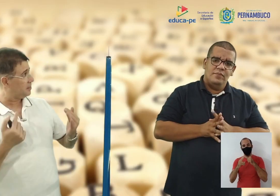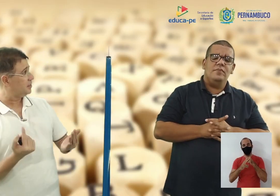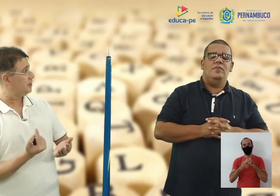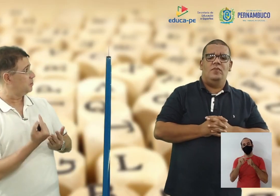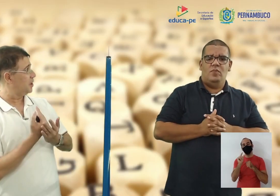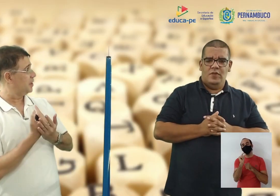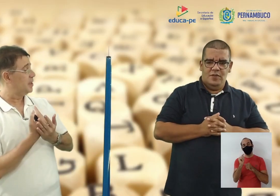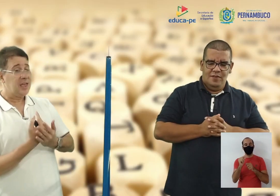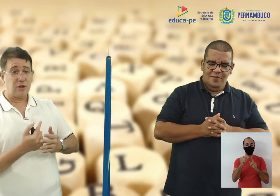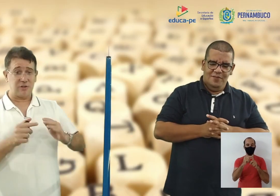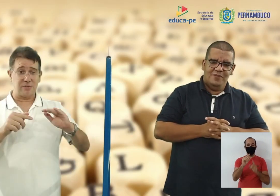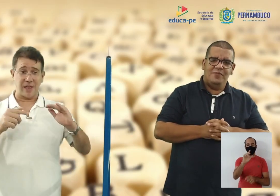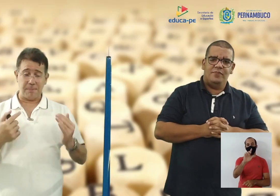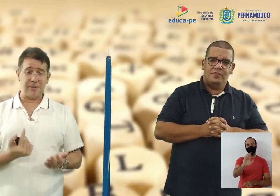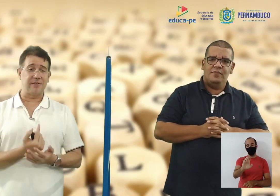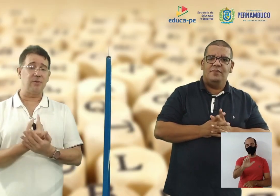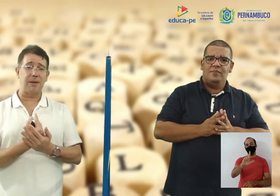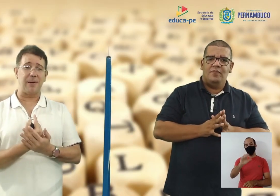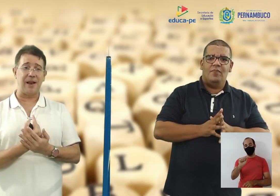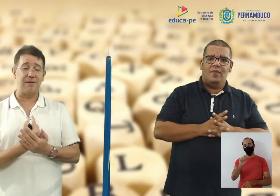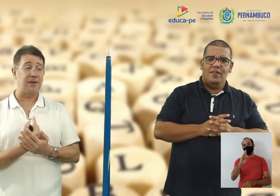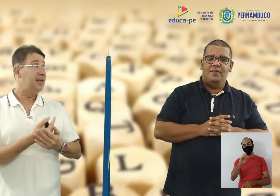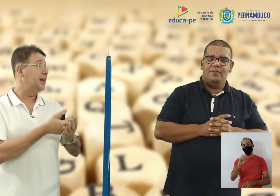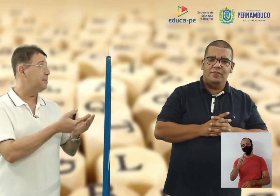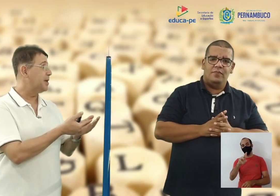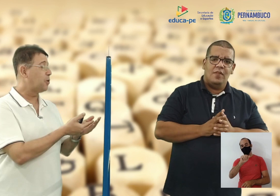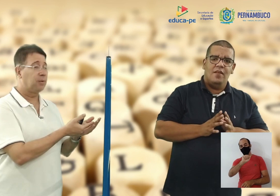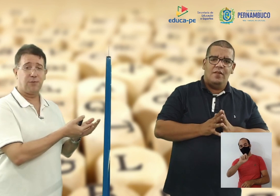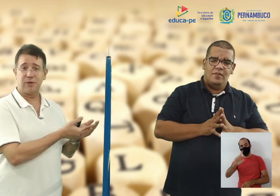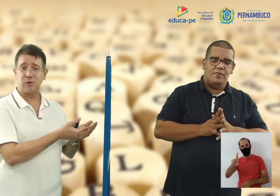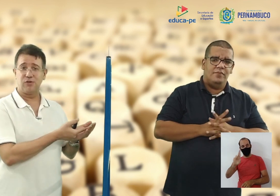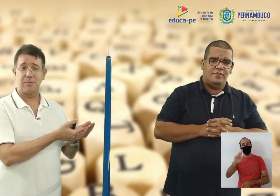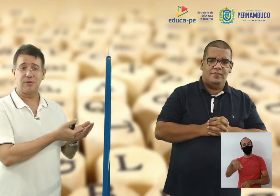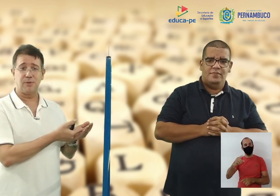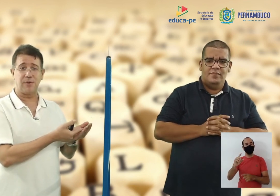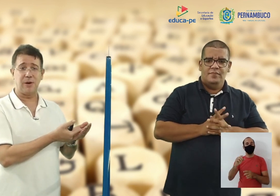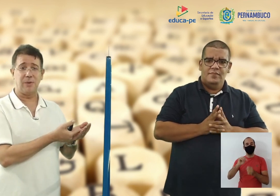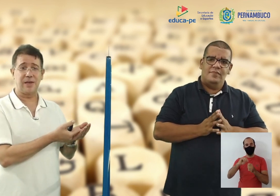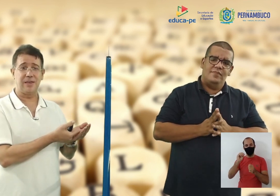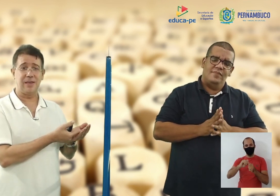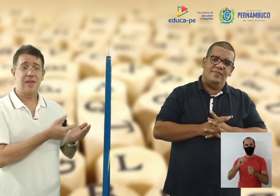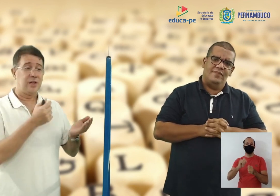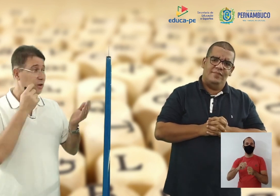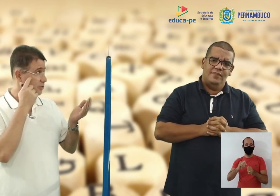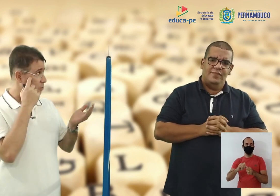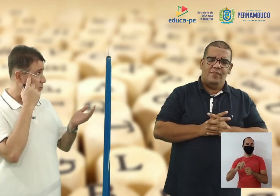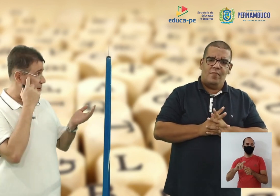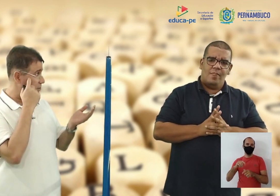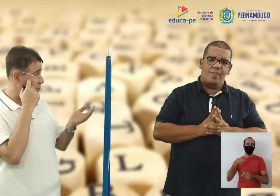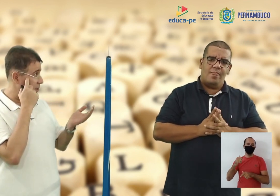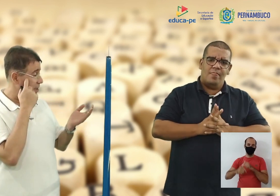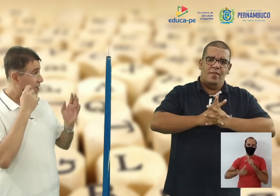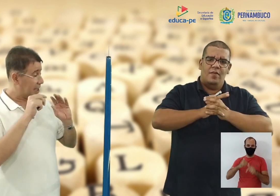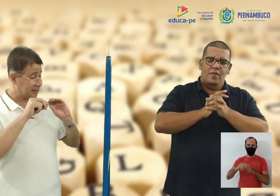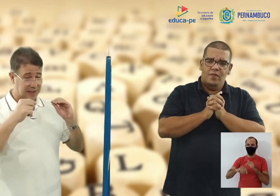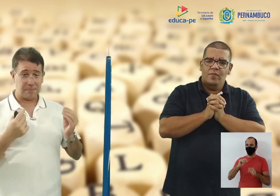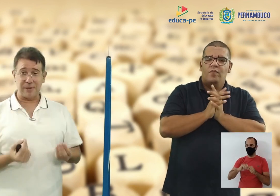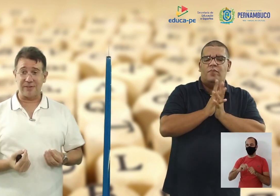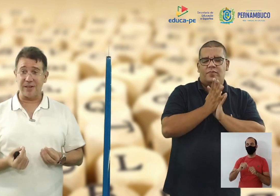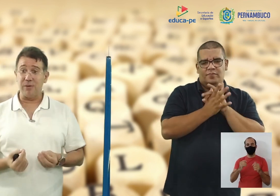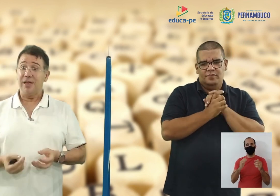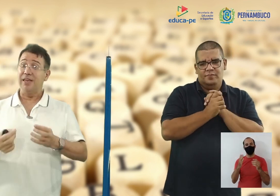se repetindo aí. Nós temos a repetição da palavra. E lembrar, como o professor Jamerson falou aqui, nós encontramos o quê?